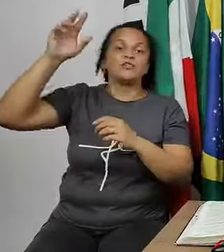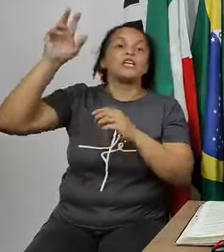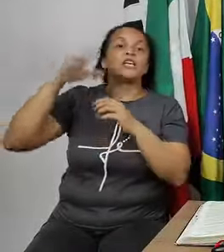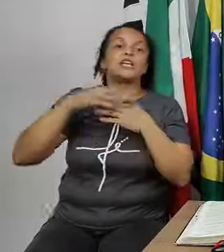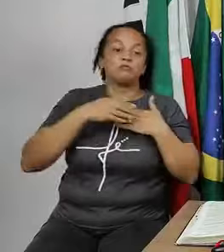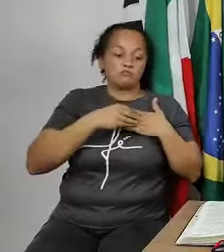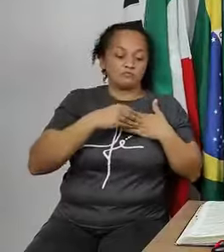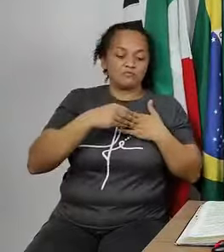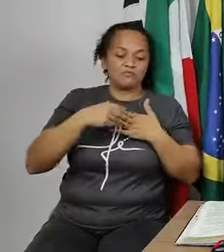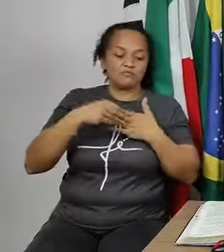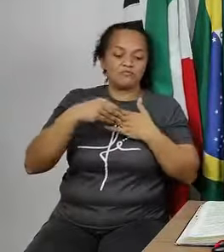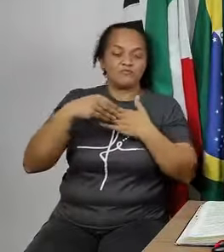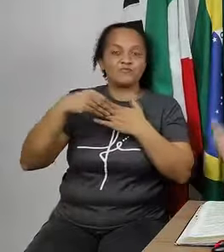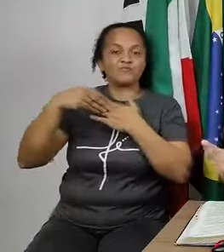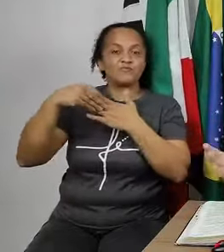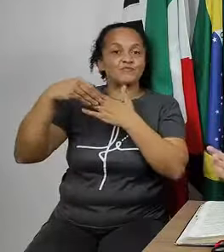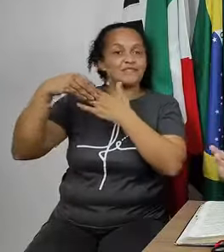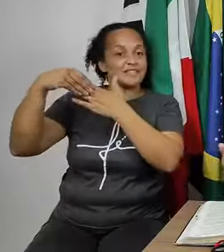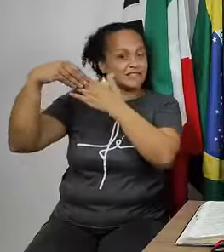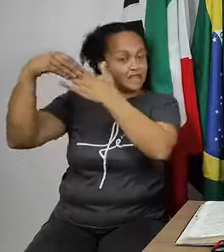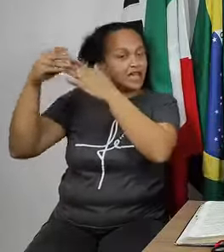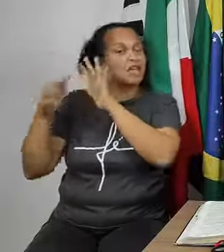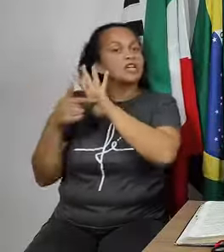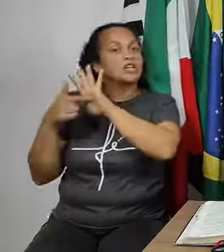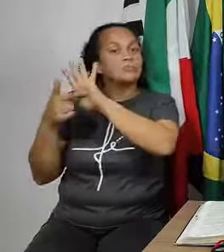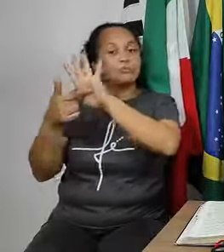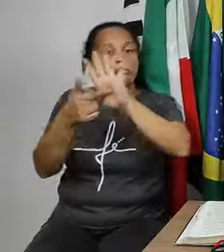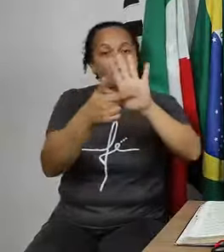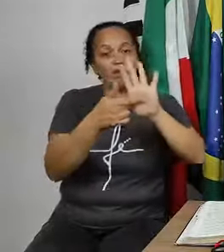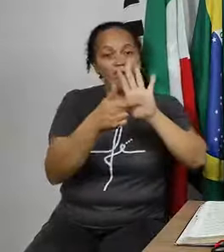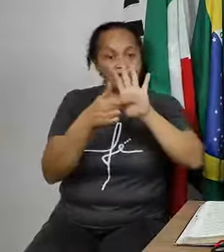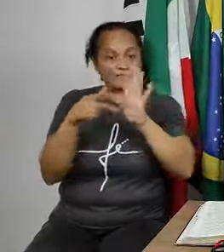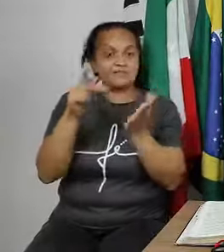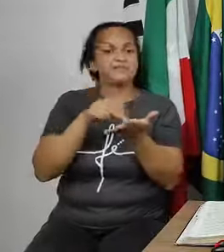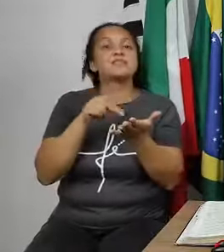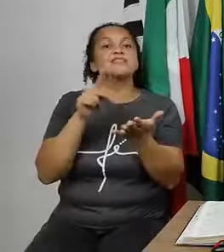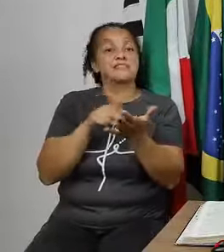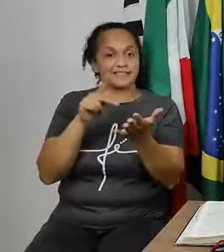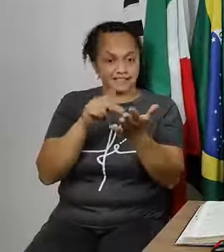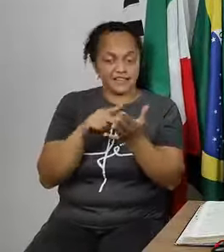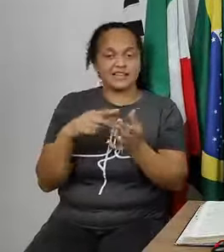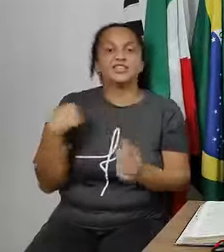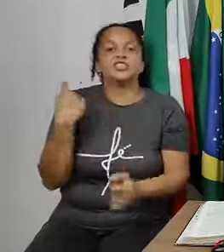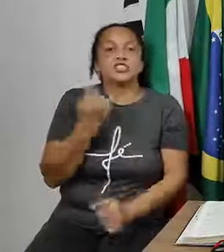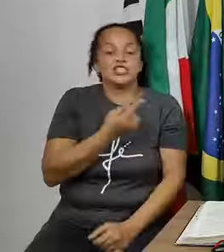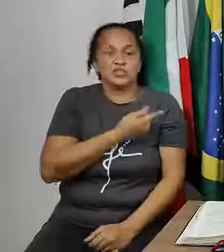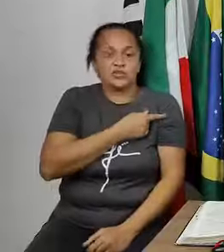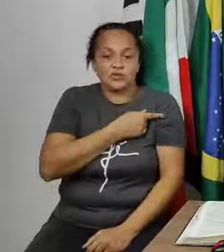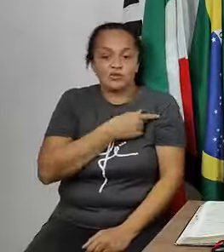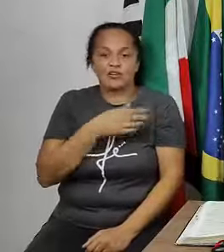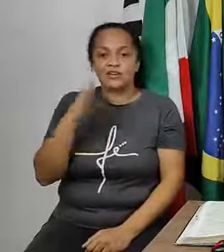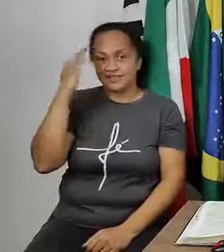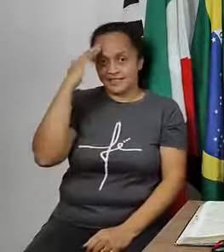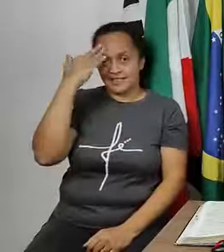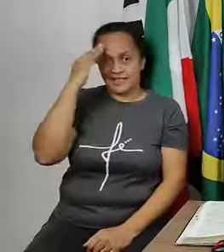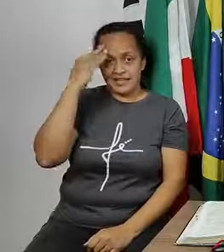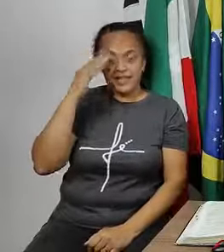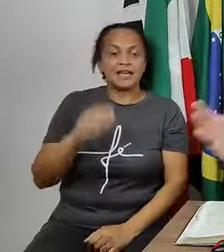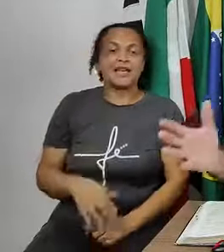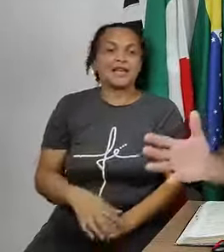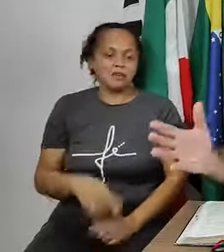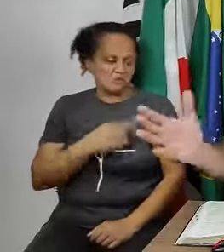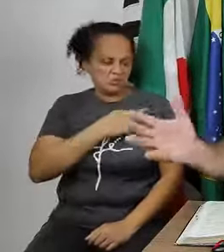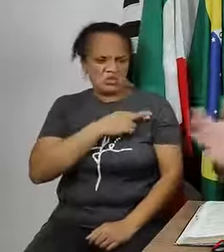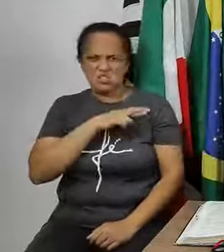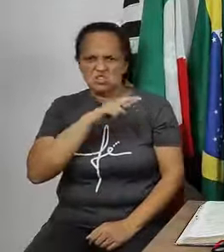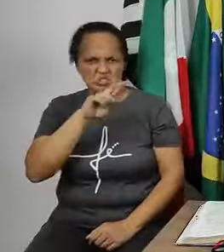olhos espirituais. É o Espírito Santo que tira a cegueira. É Ele que tira o véu da religiosidade. É Ele